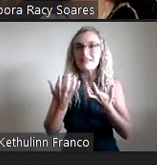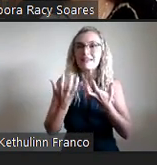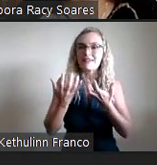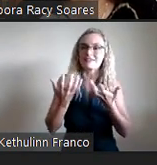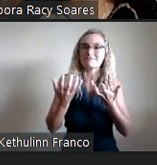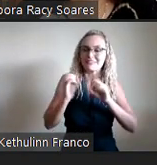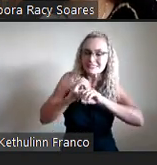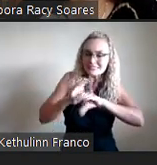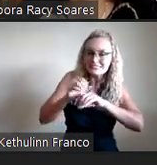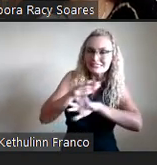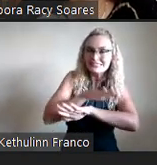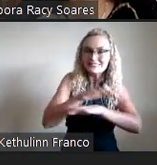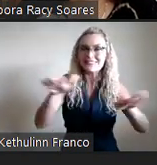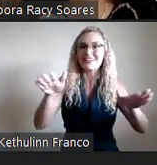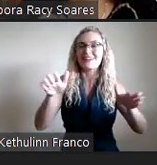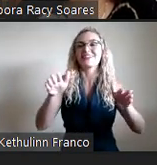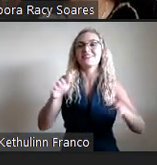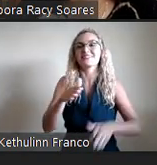Kathleen, pela tradução.